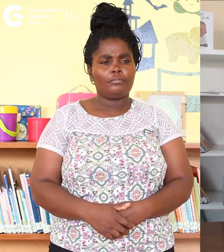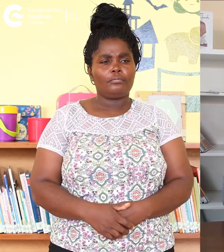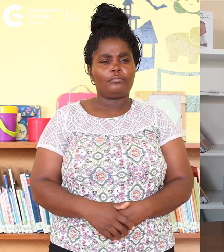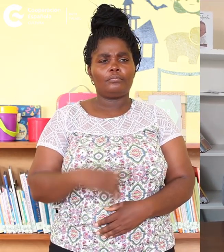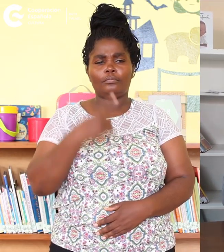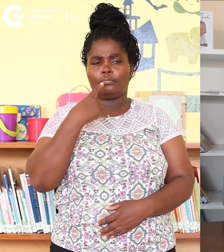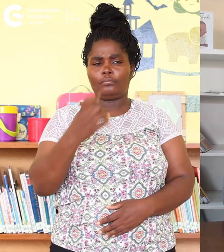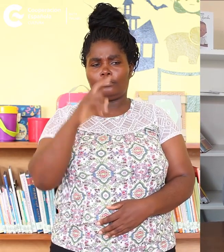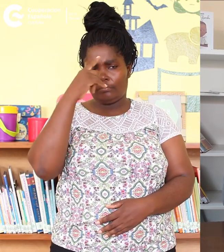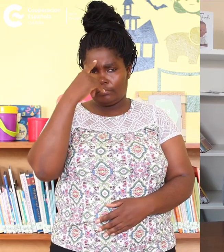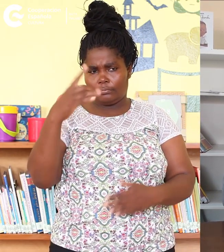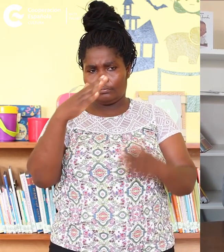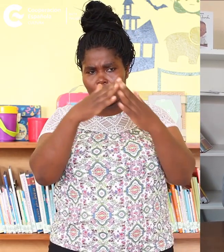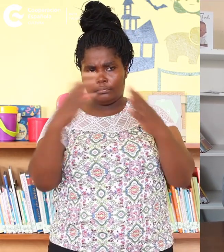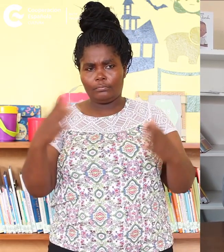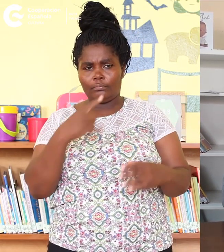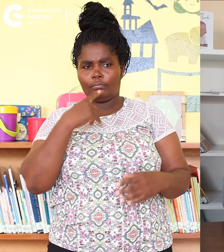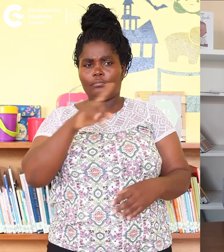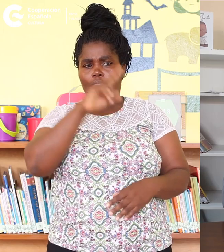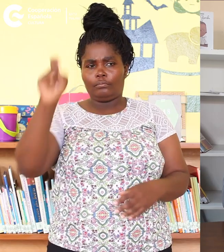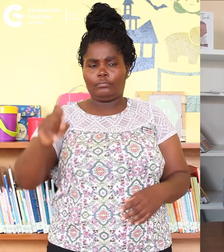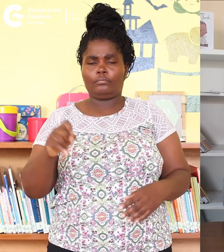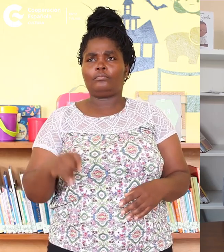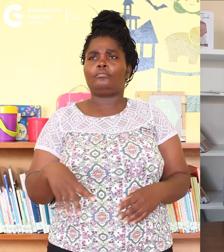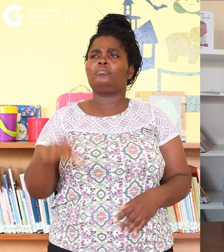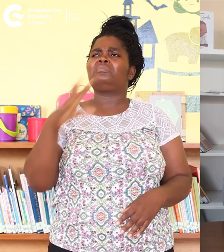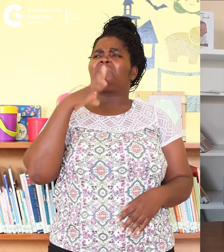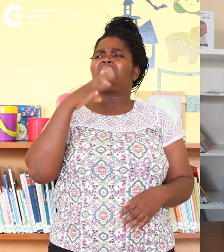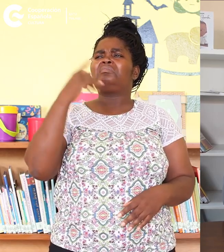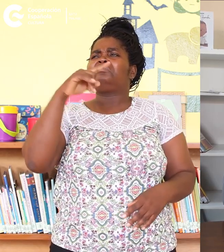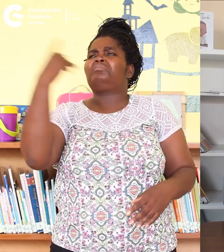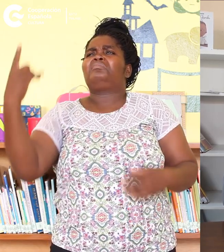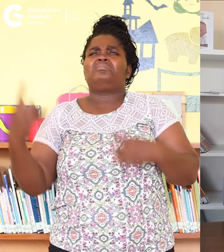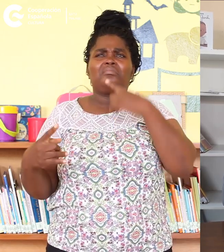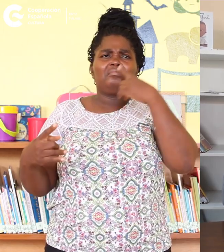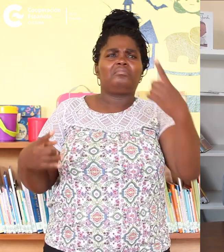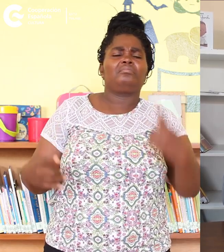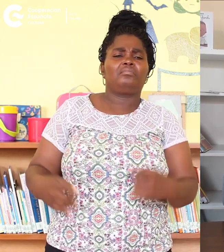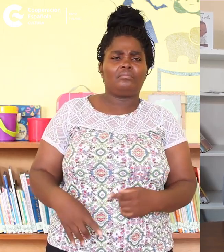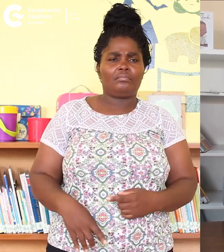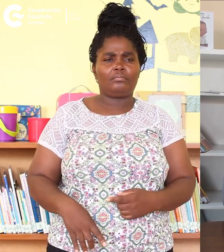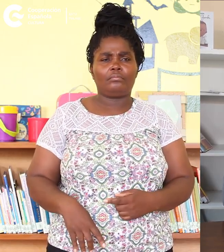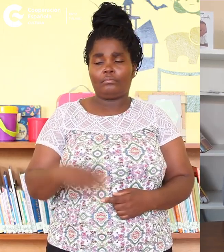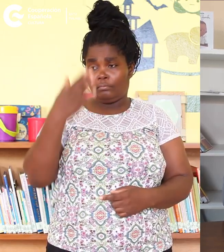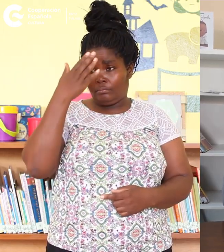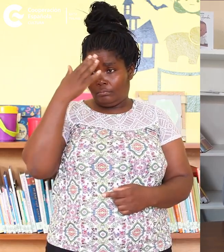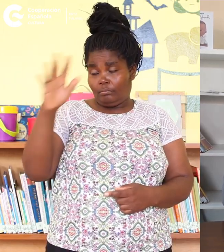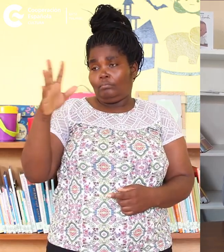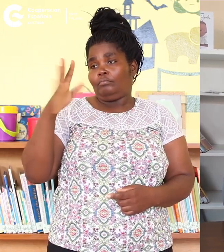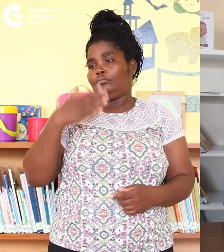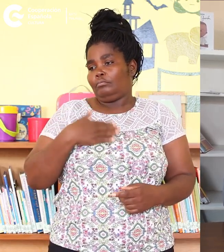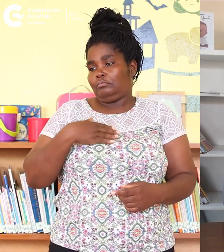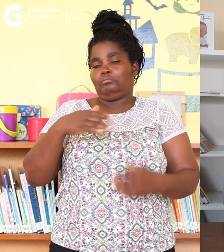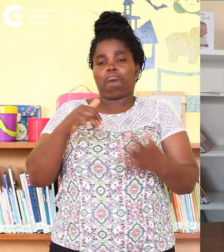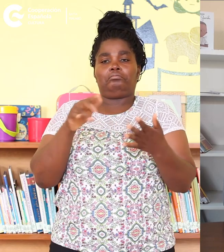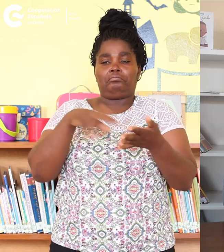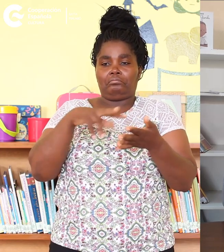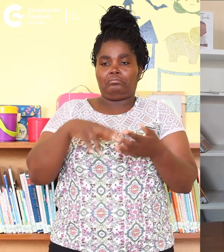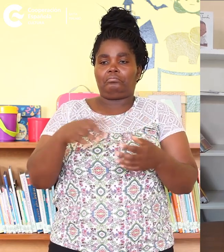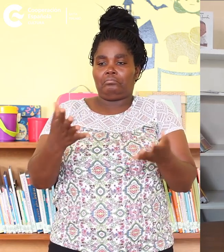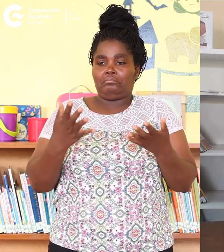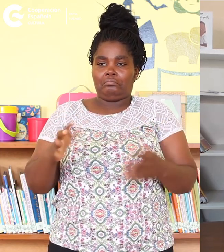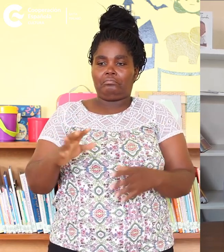Hassan y Sonia se atreven a protestar. Dicen que no saben bailar y que les da